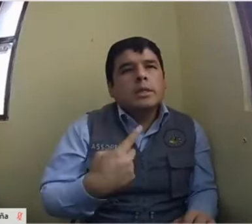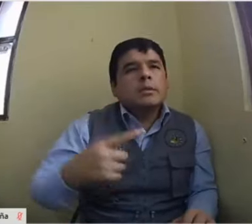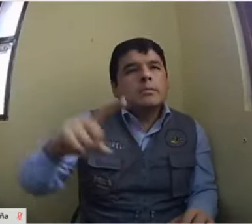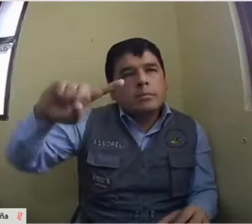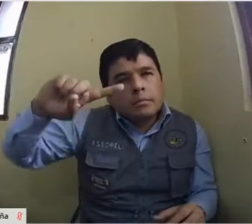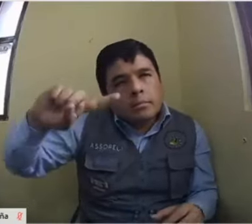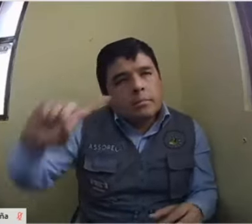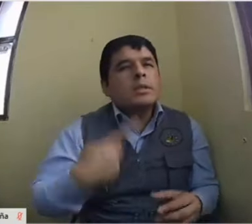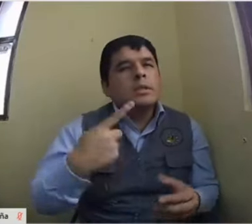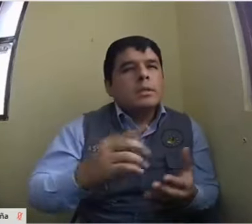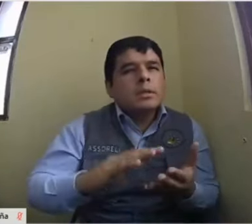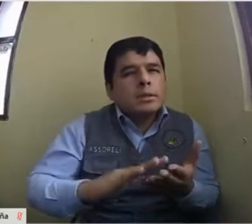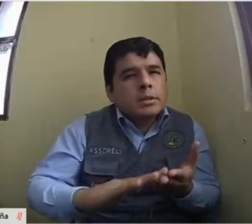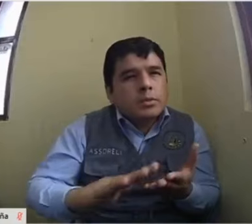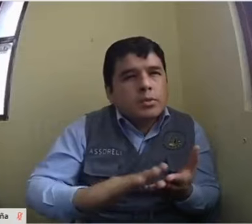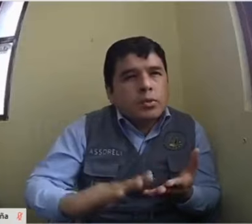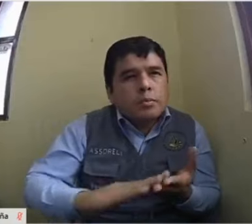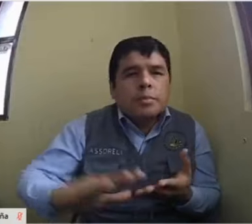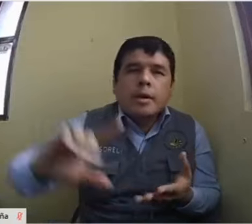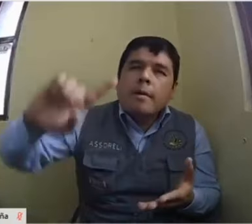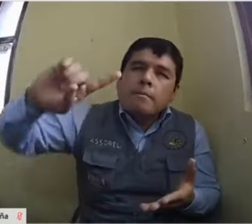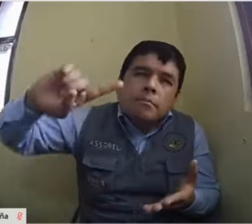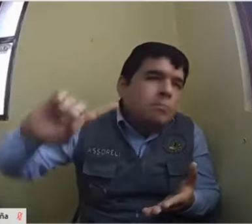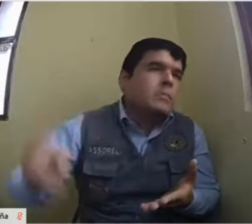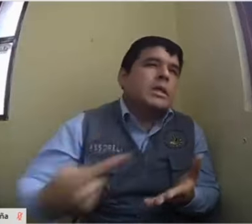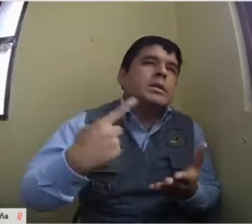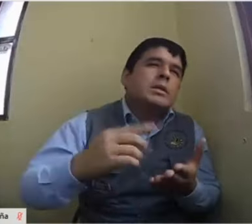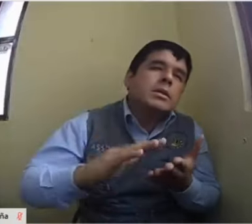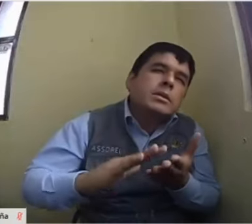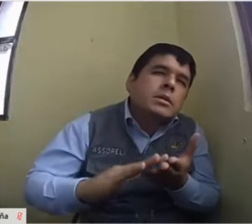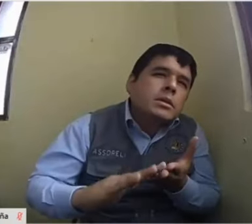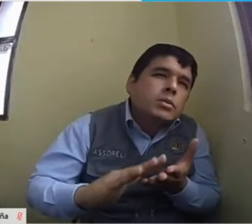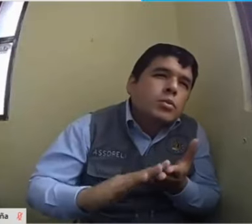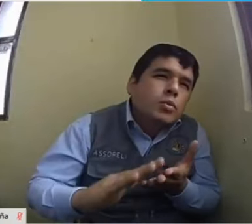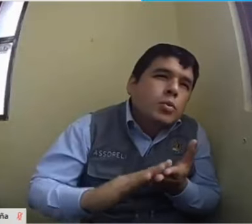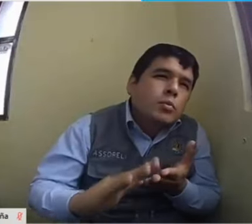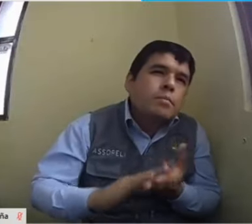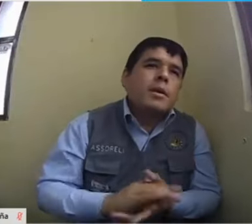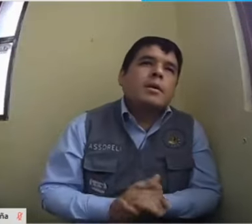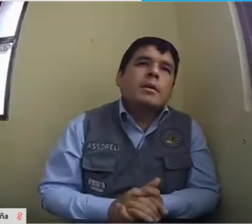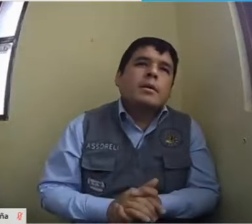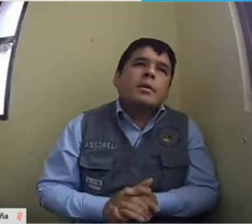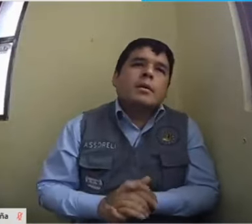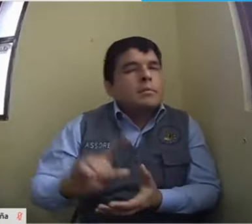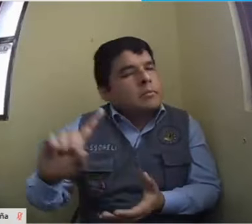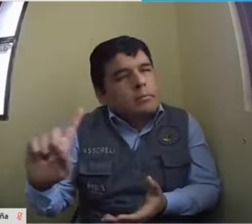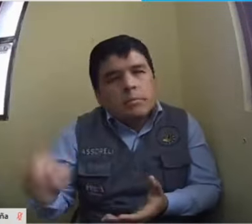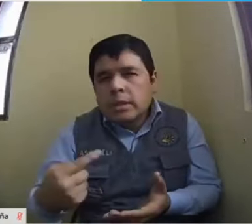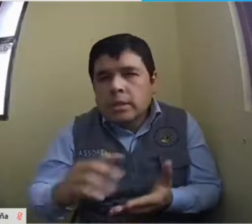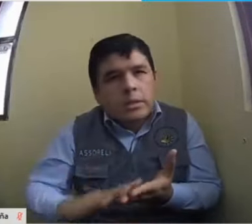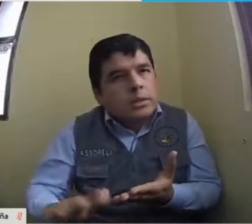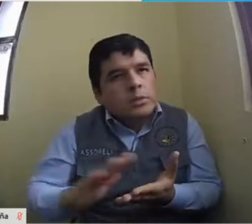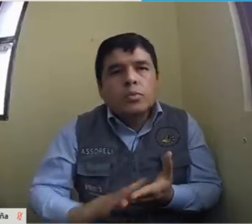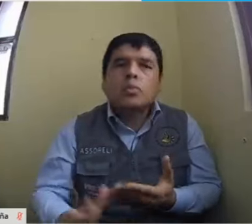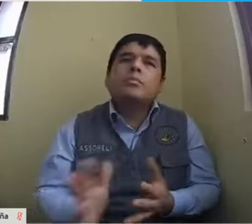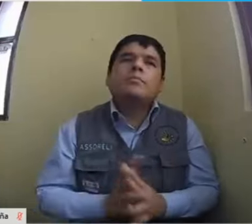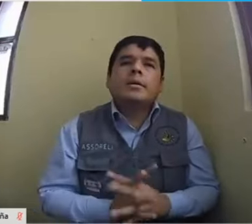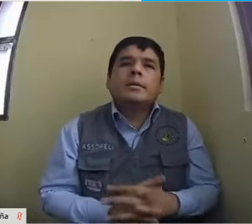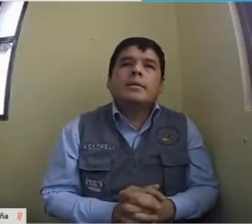Mil disculpas. Ajá, esa es la seña de mil, o la coma del mil. Mil para abajo y la misma seña de disculpa.